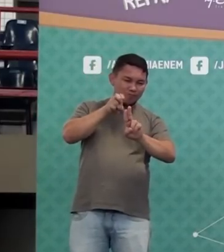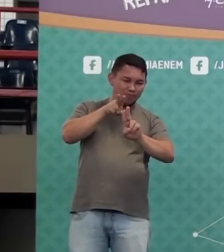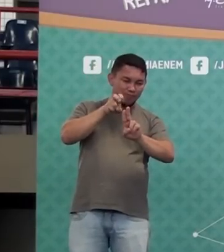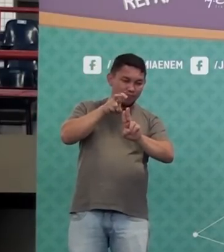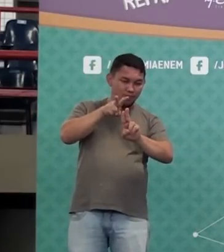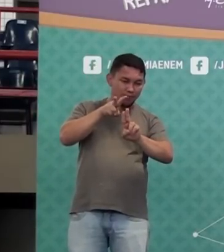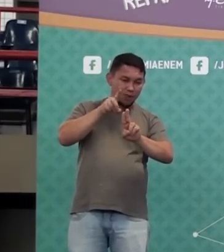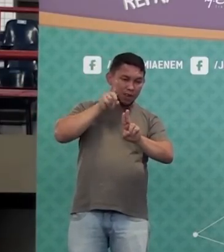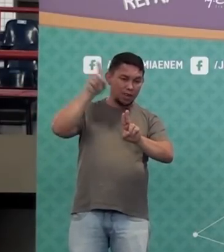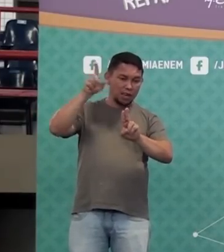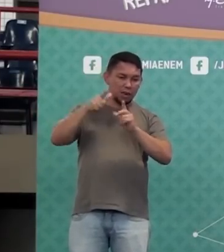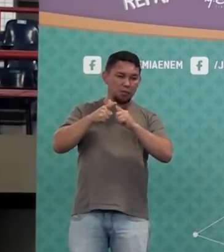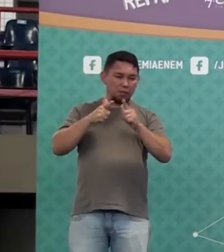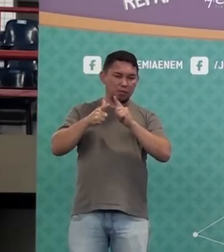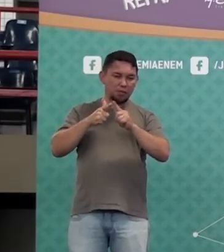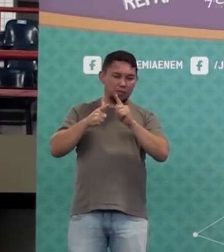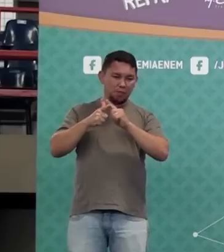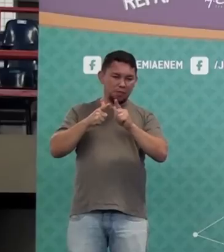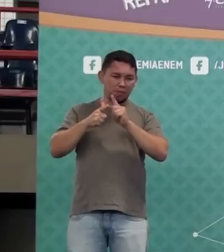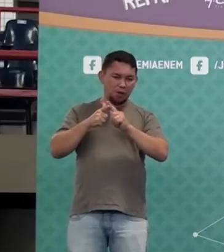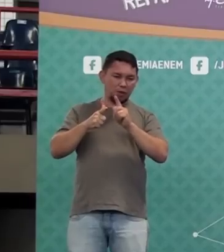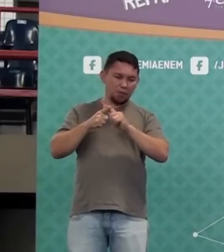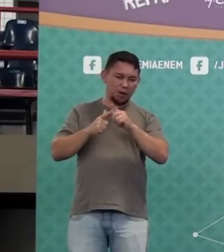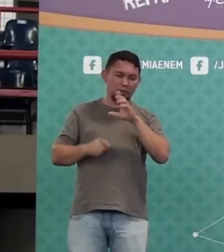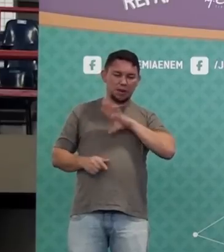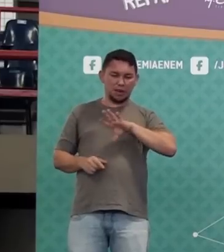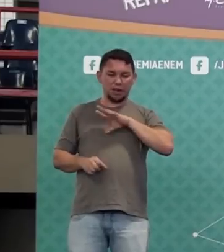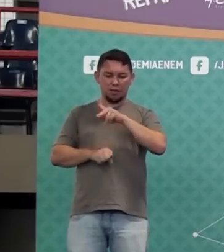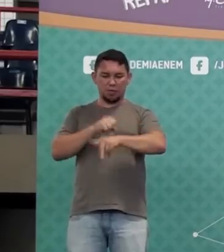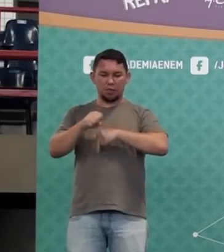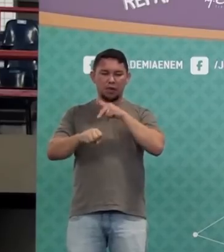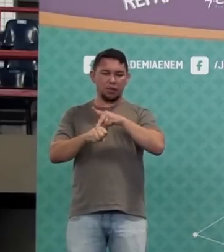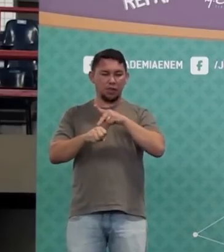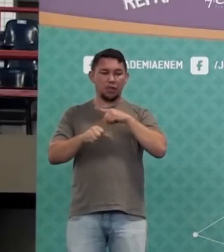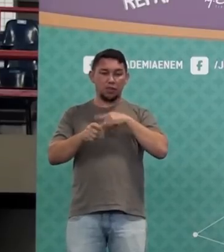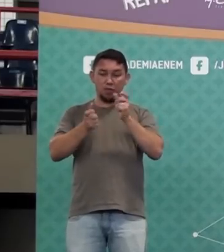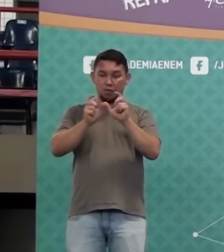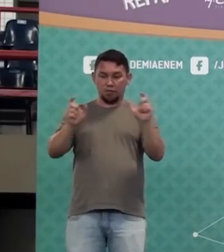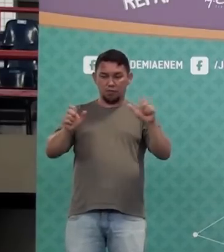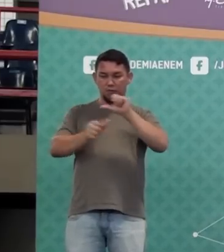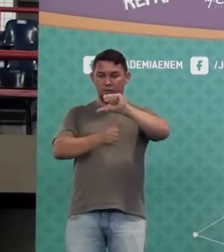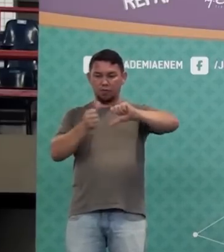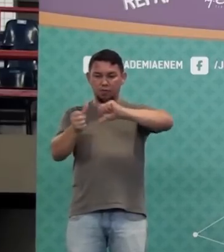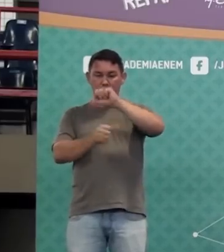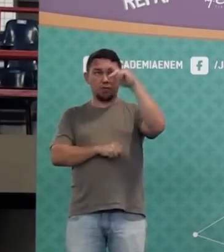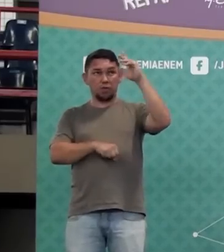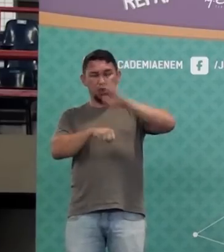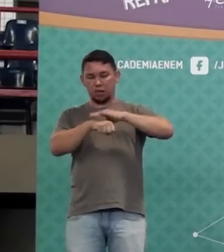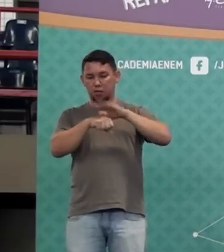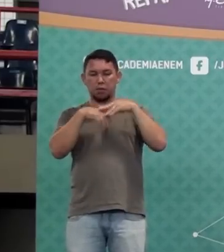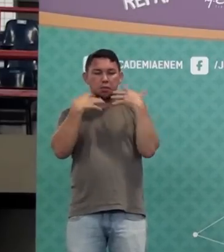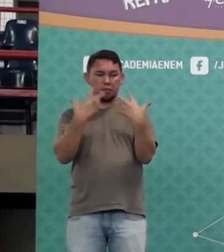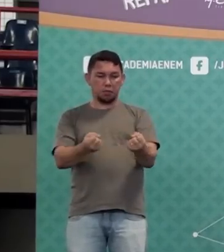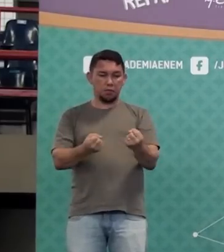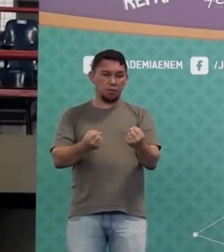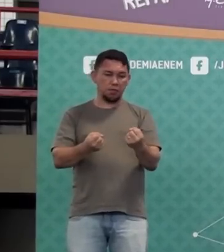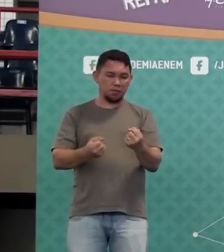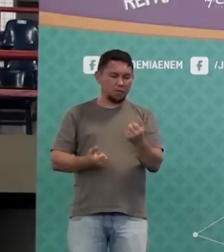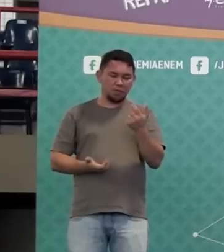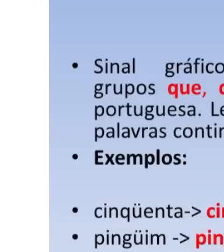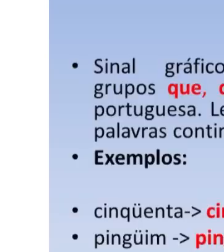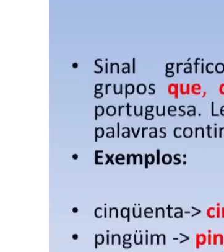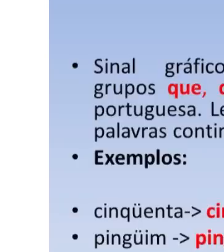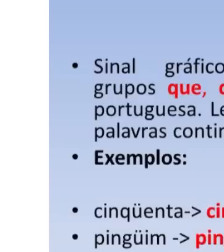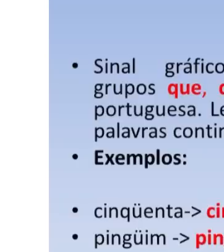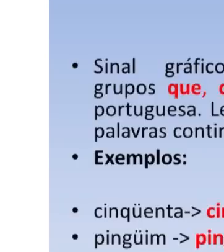problema em Portugal, que lá o trema é necessário, e a reforma ortográfica eles tiveram que adotar, não tem